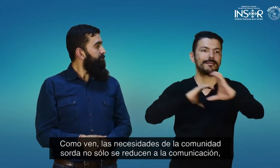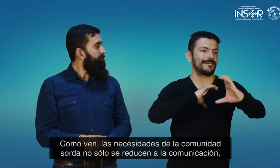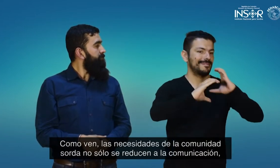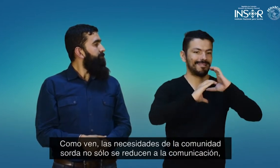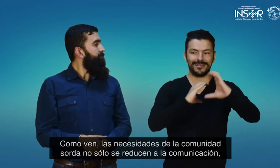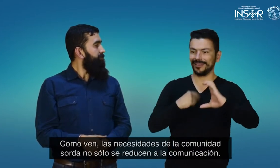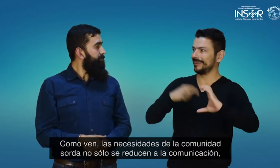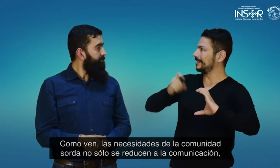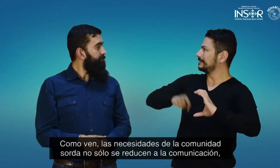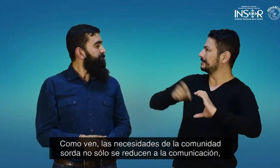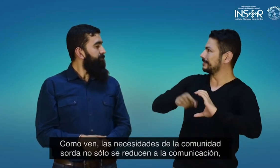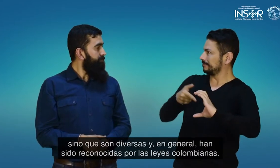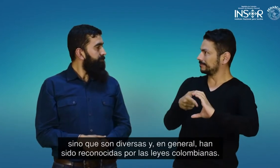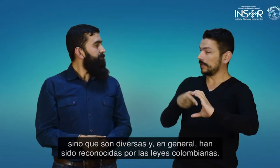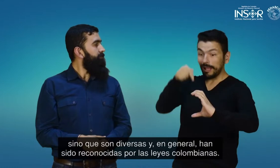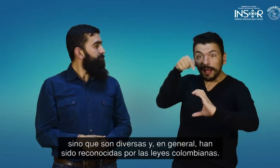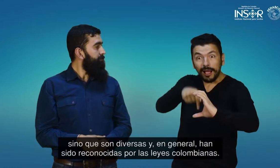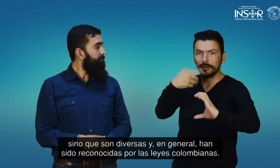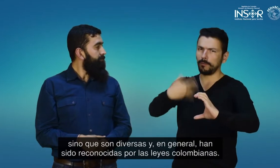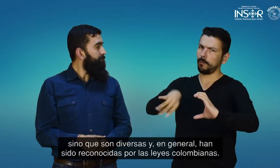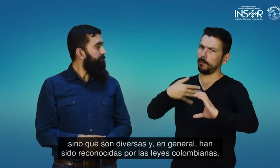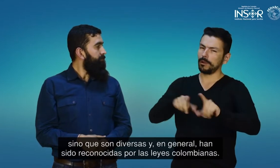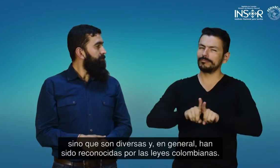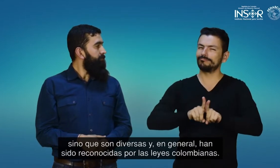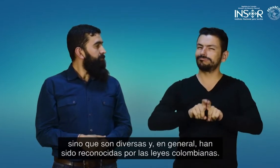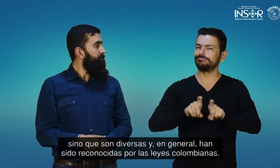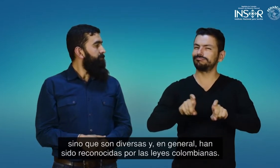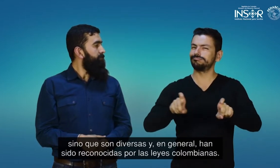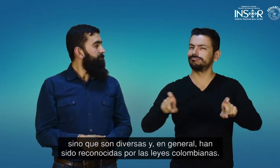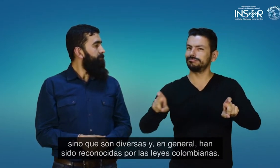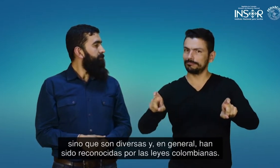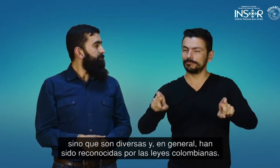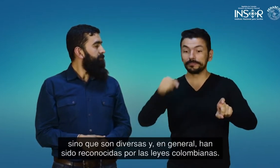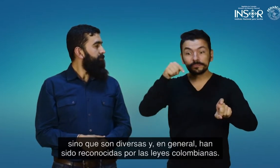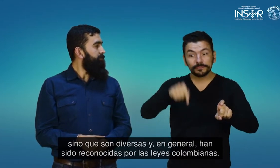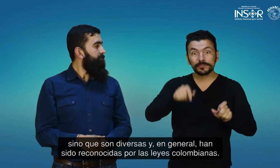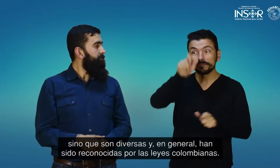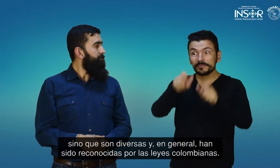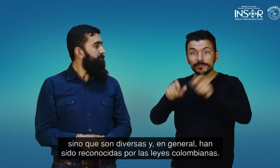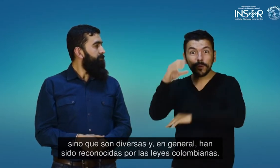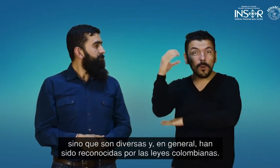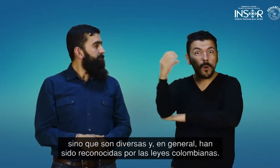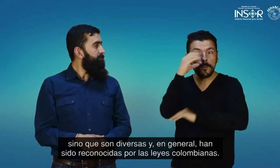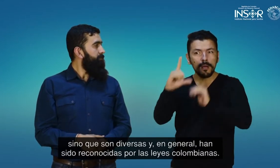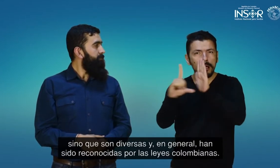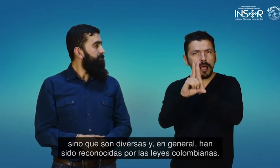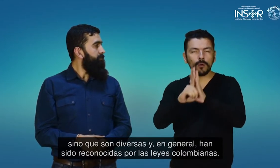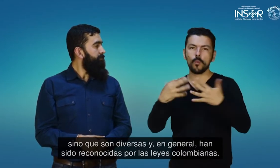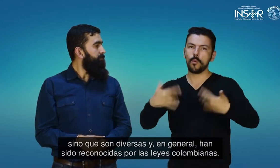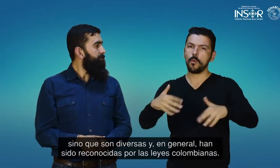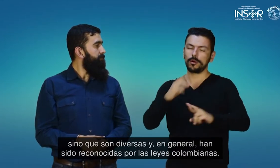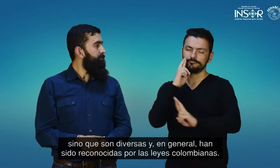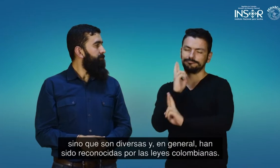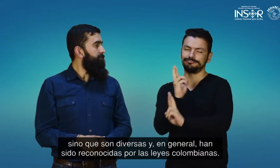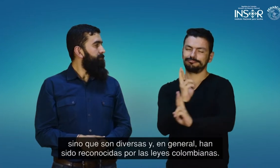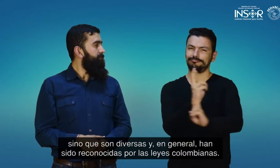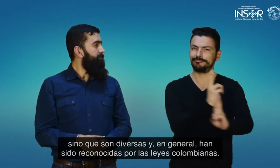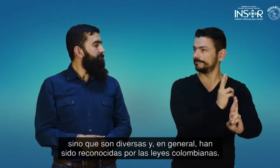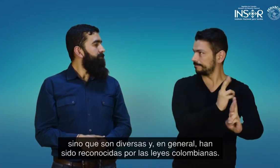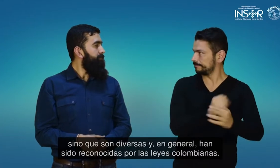reducen a la comunicación, sino que son diversas y, en general, han sido reconocidas por las leyes